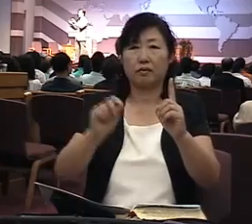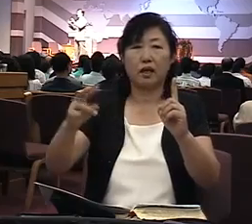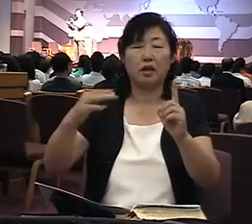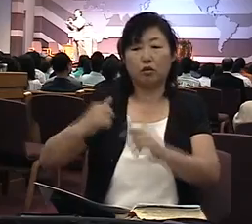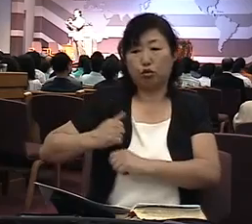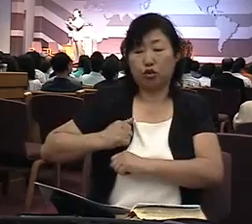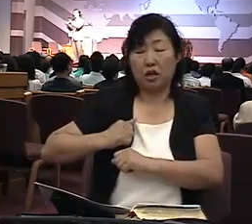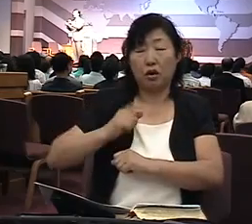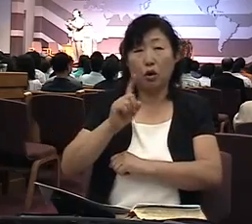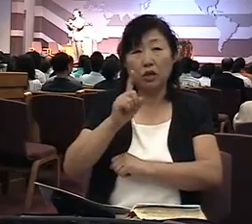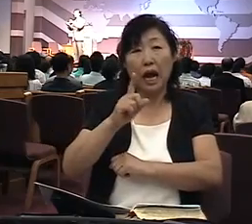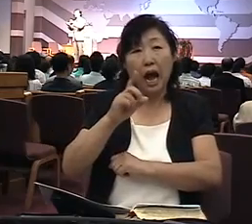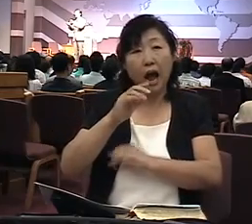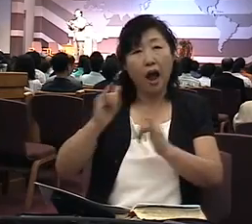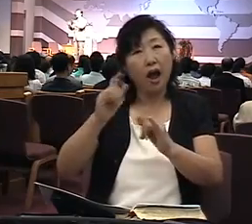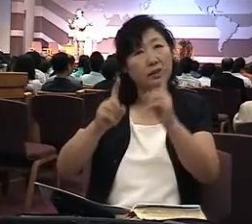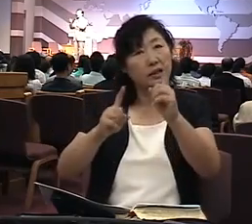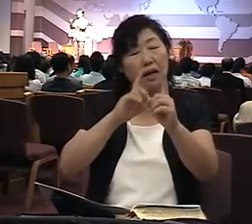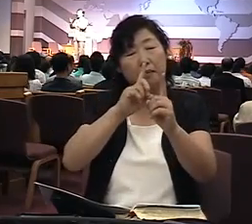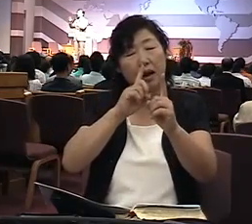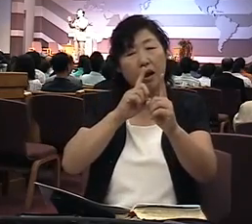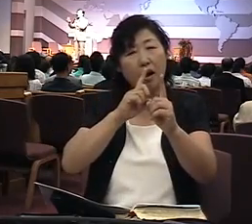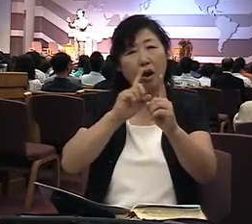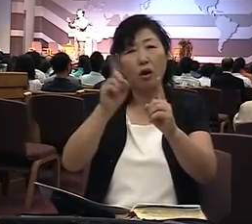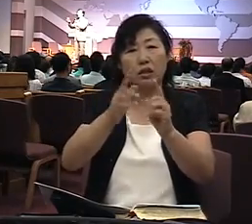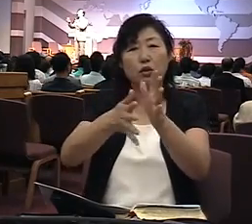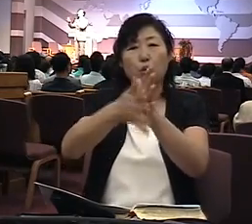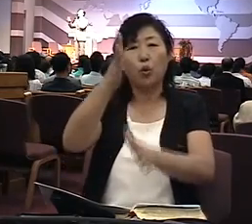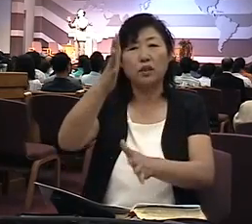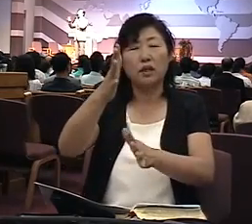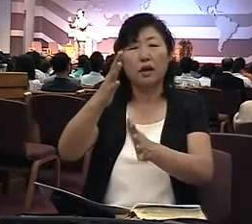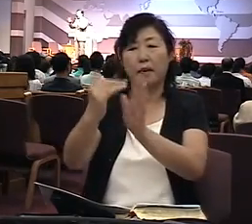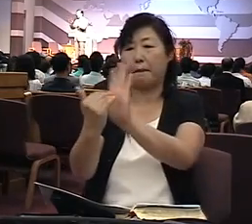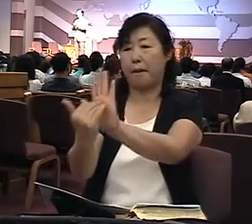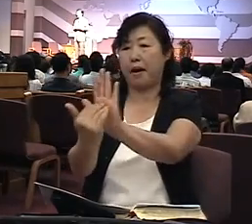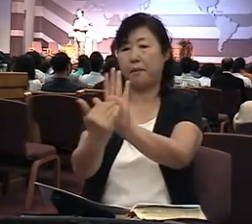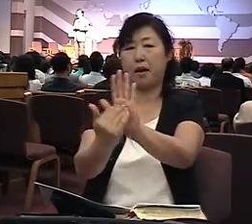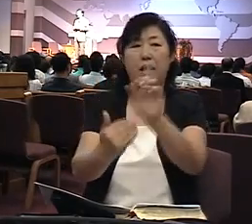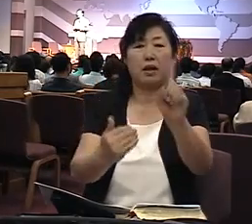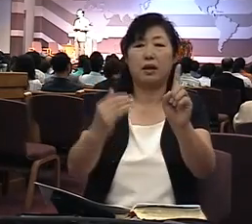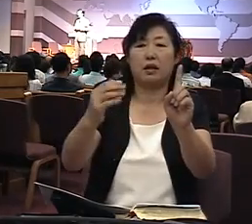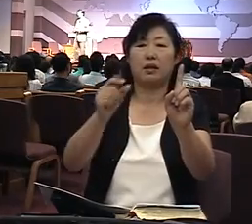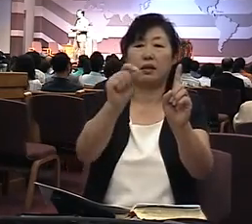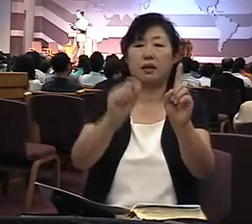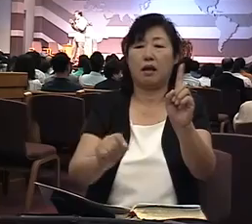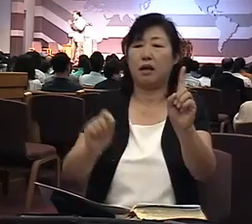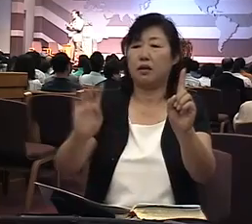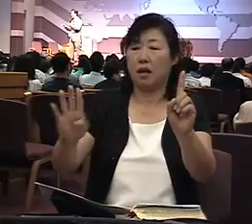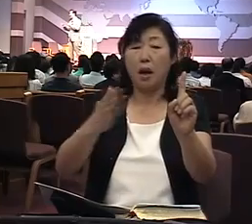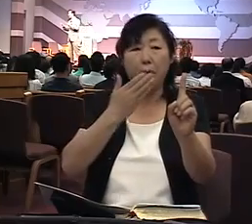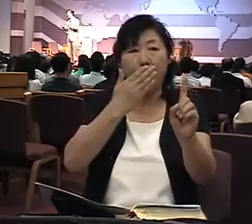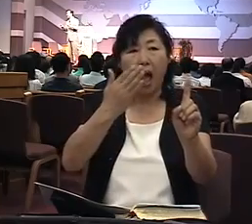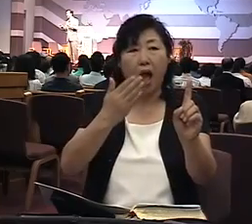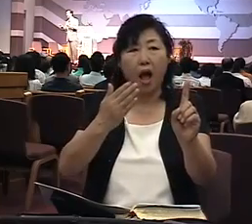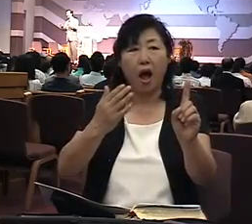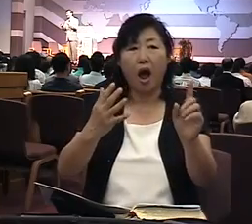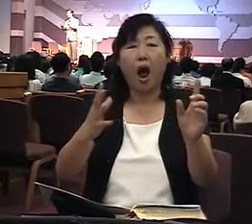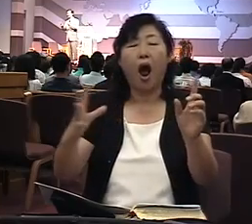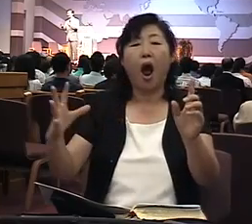도시나 도성을 방어하기 위해서는 1대4도 가능하다고 합니다. 근데 공격하기 위해서는